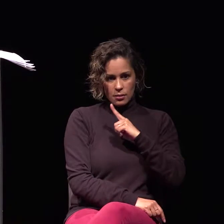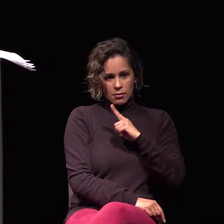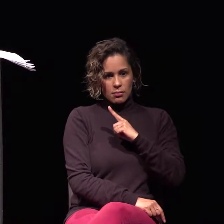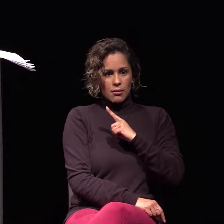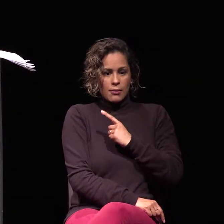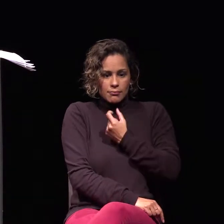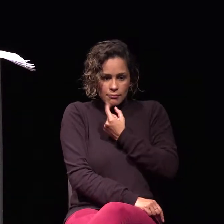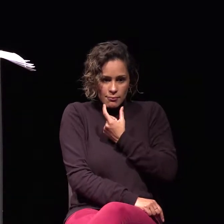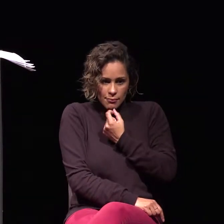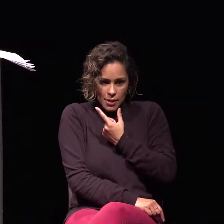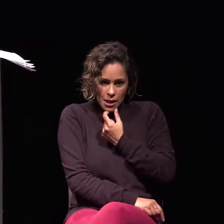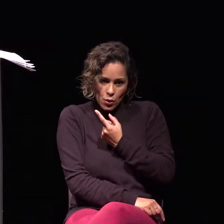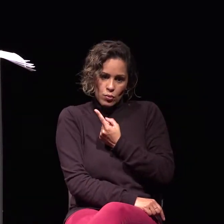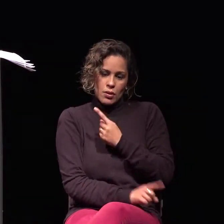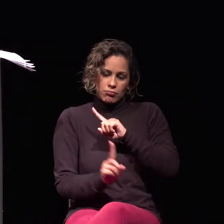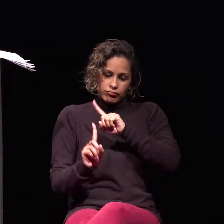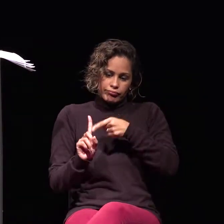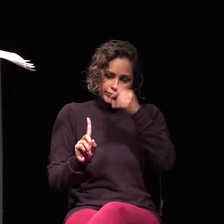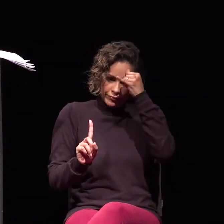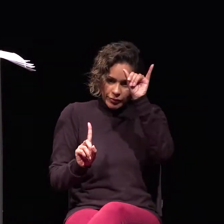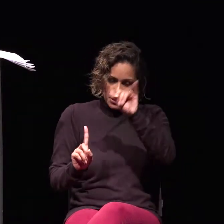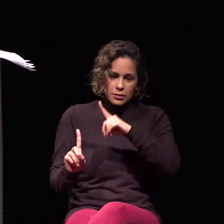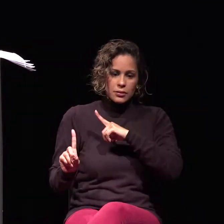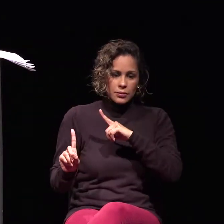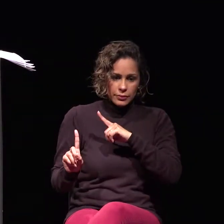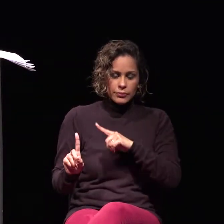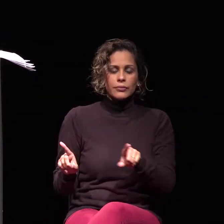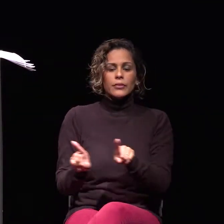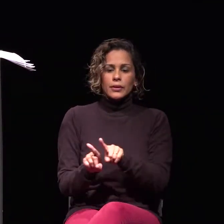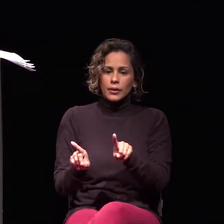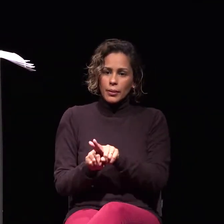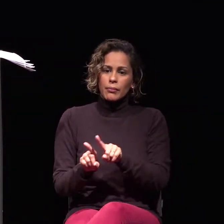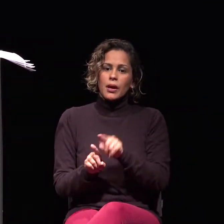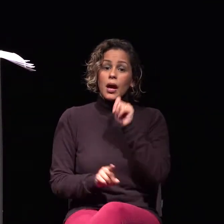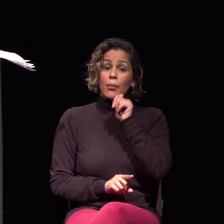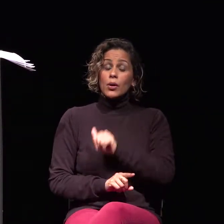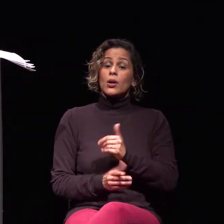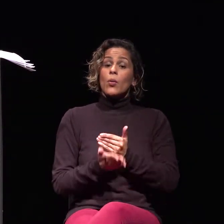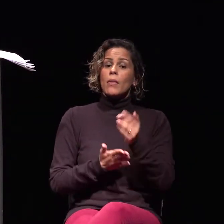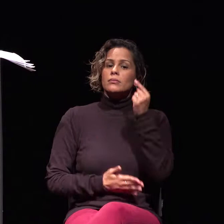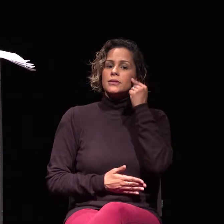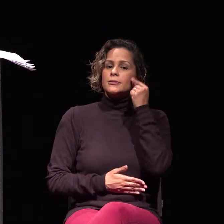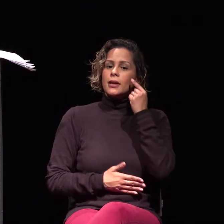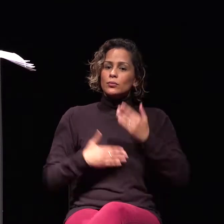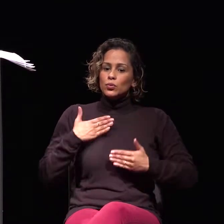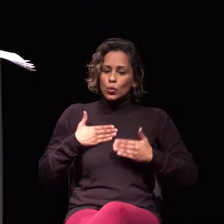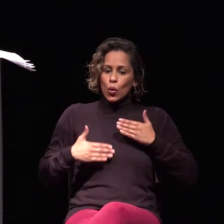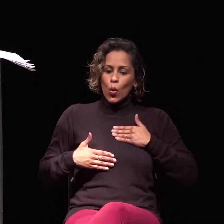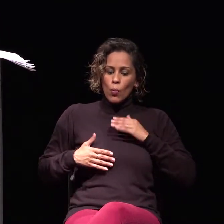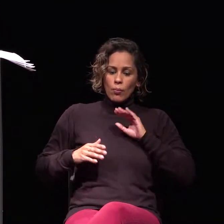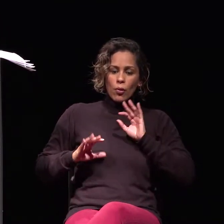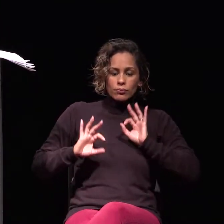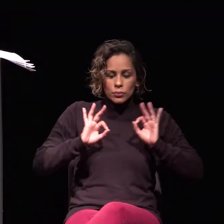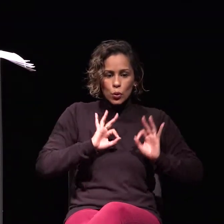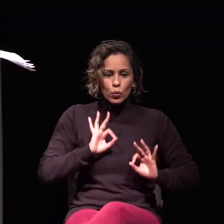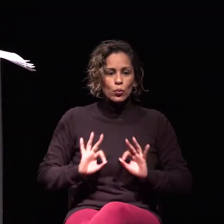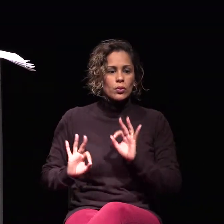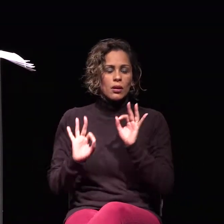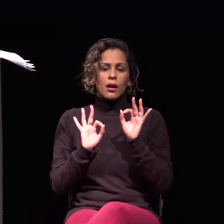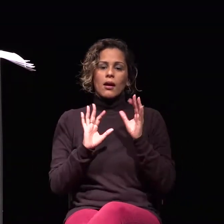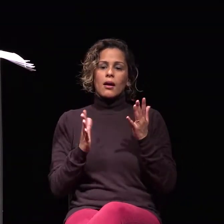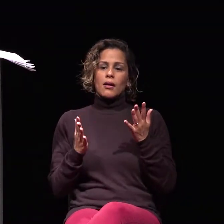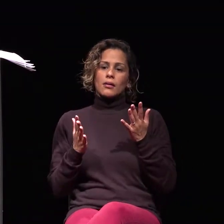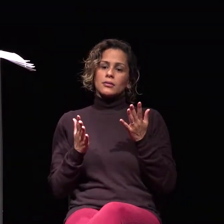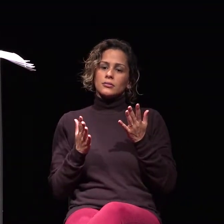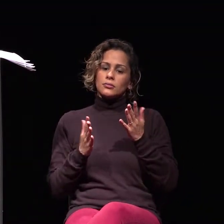a sentir necessidade de tomar conta do seu corpo, de ter os filhos que deseja, e não os filhos que Deus quer. Então,